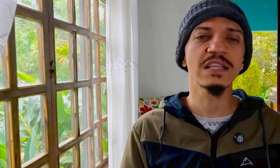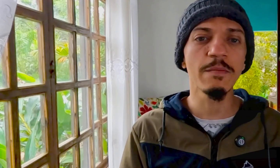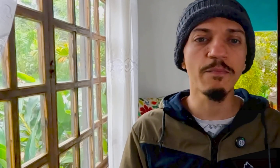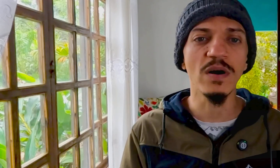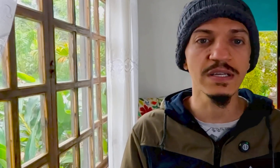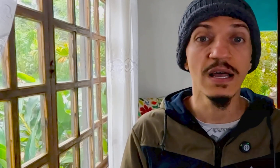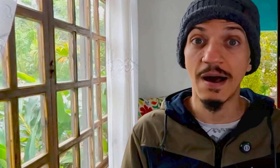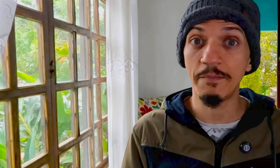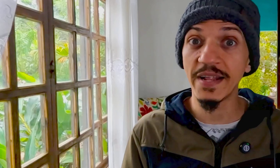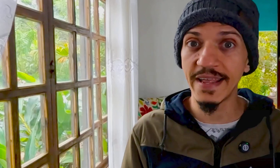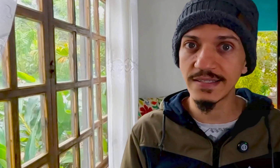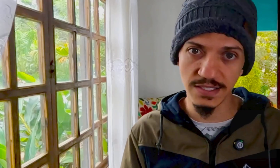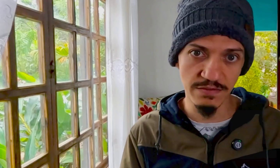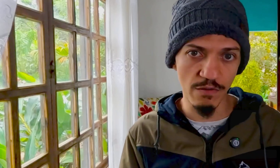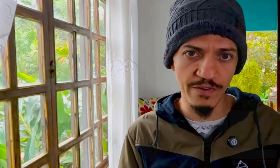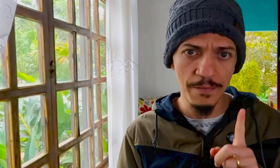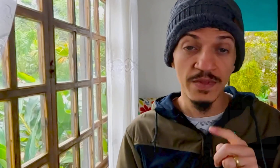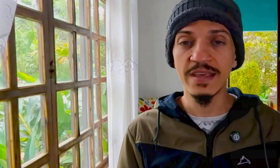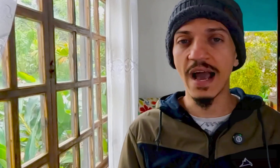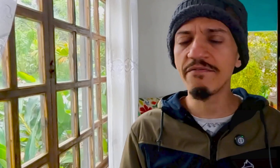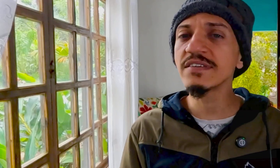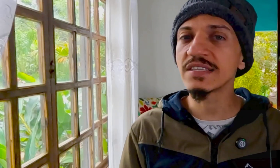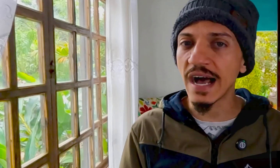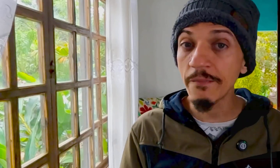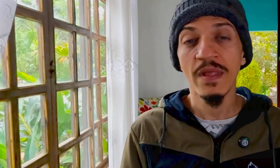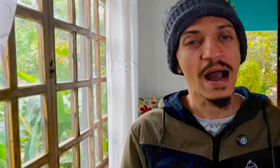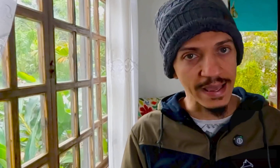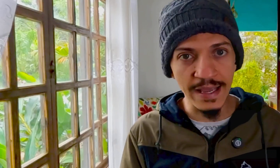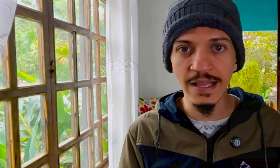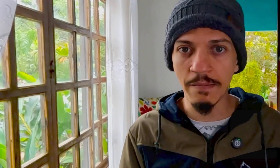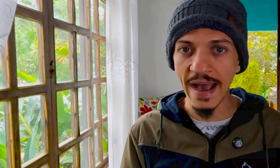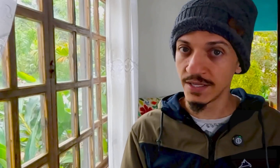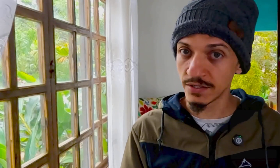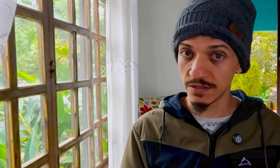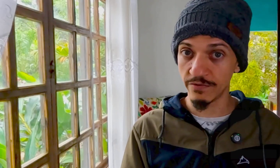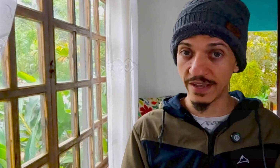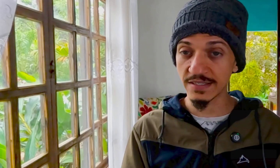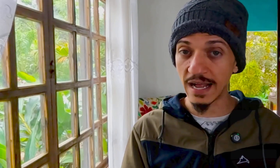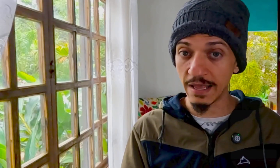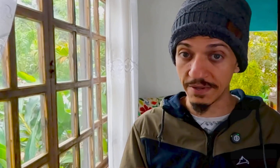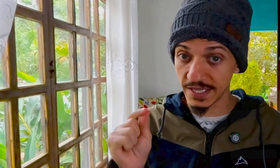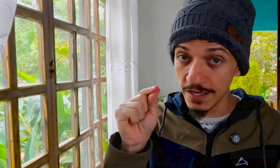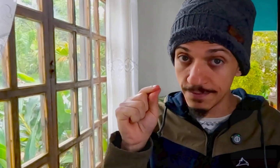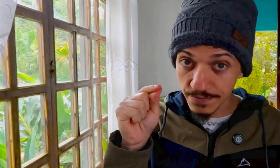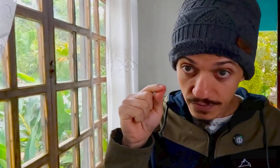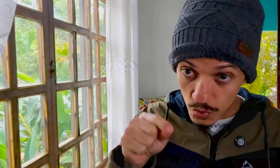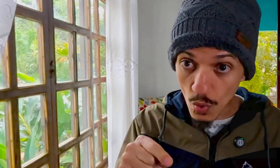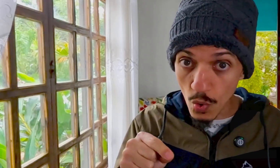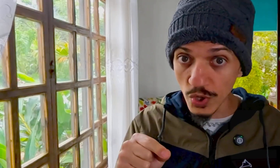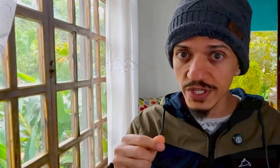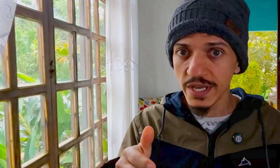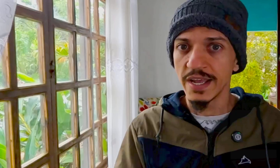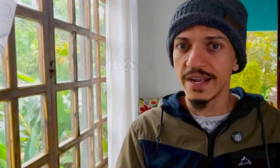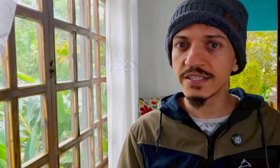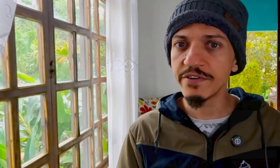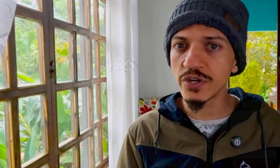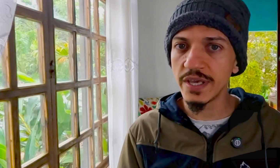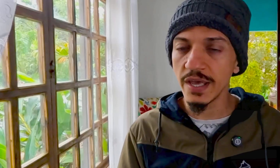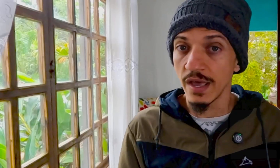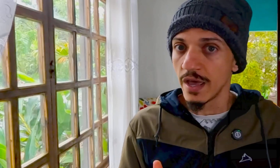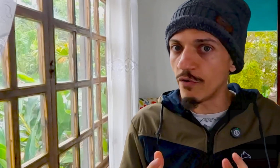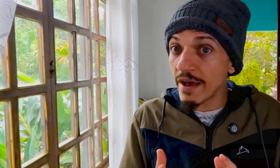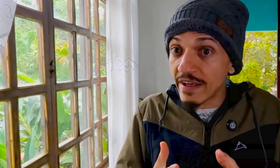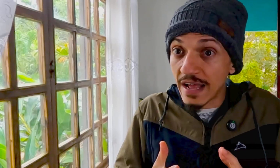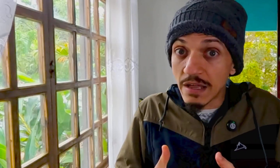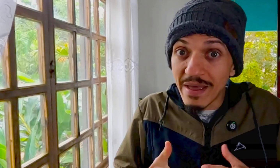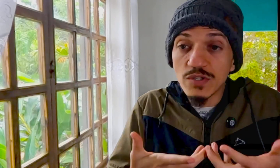você também possa aprender, se desenvolver e avançar ainda mais nesse universo da Libras. E hoje, nesse vídeo aqui,